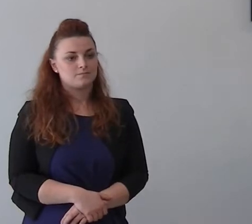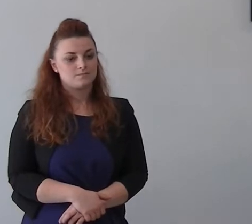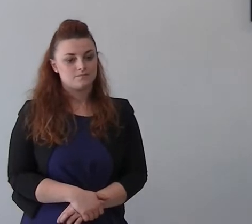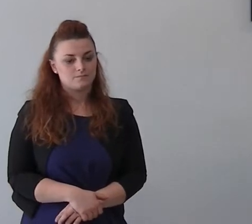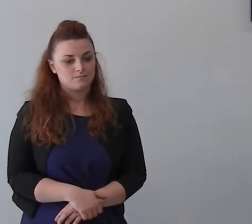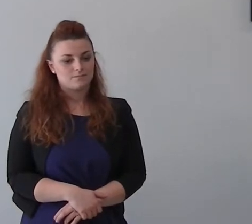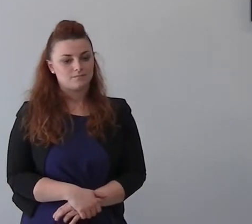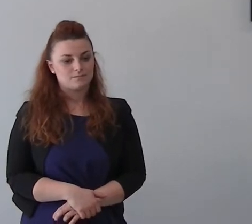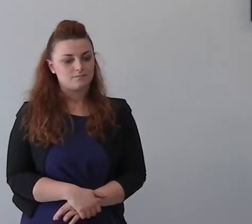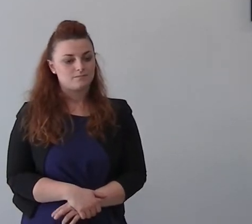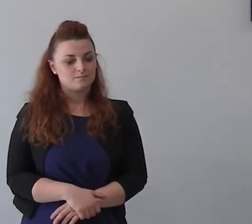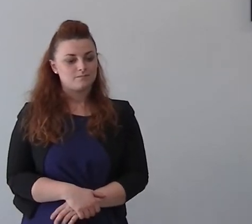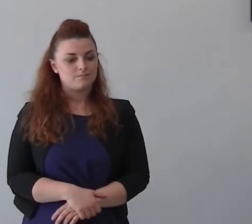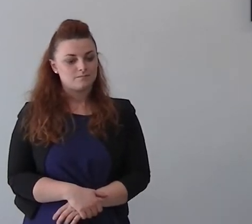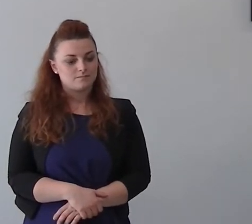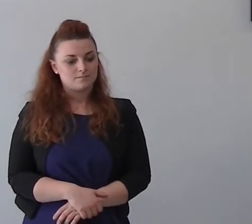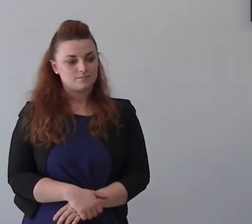pazzo, money,